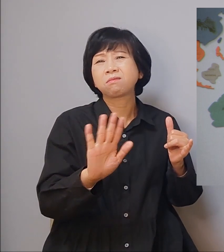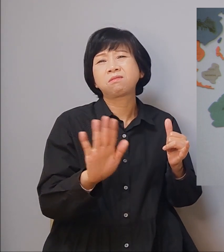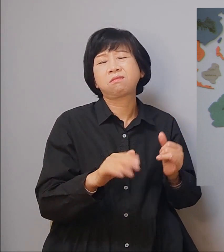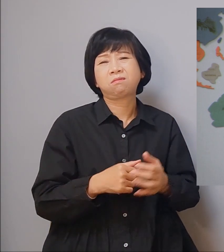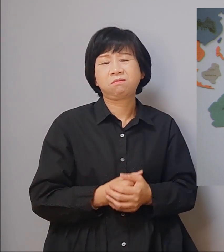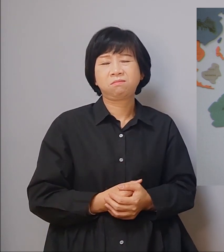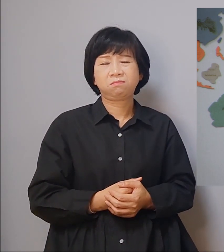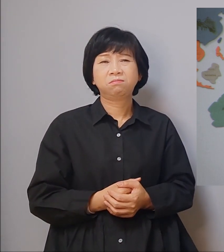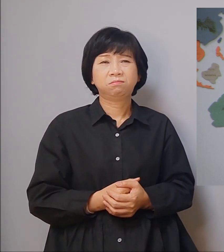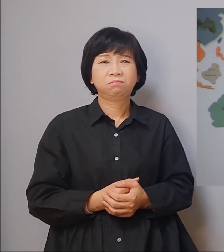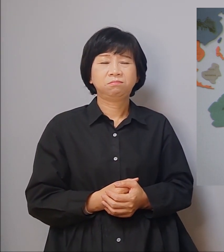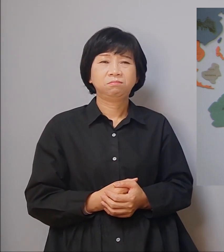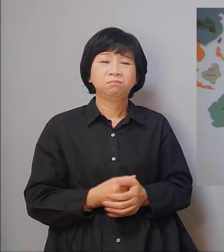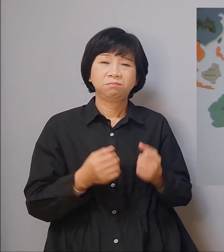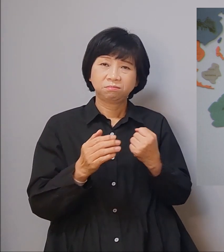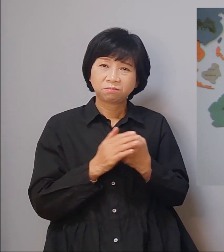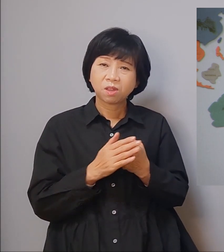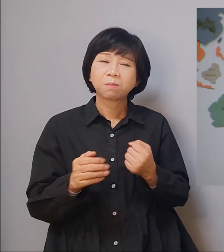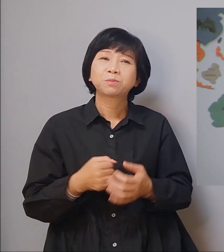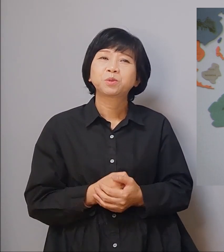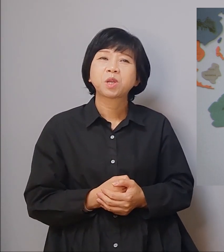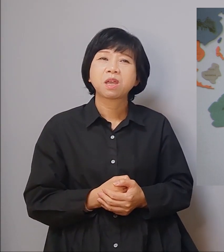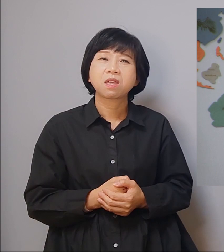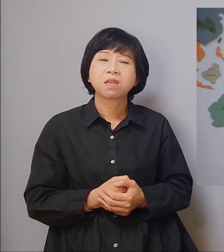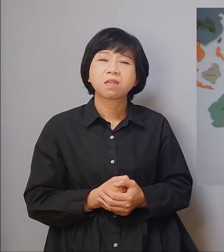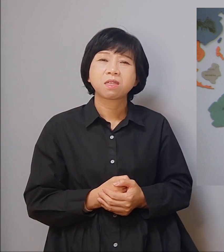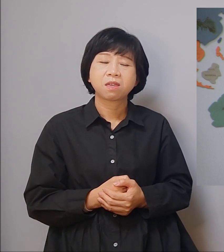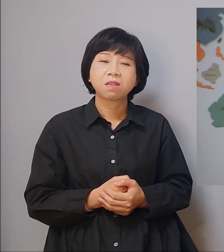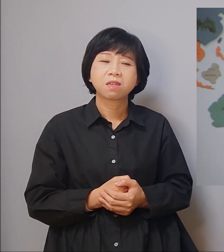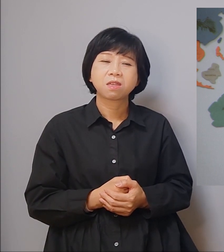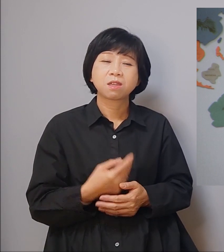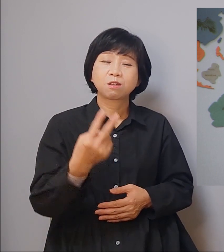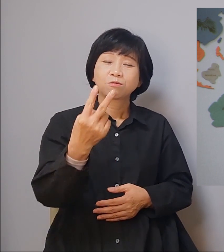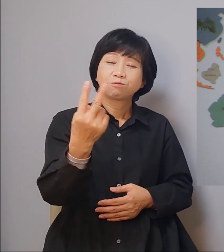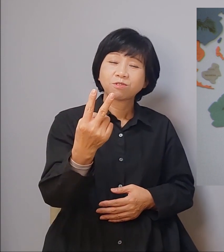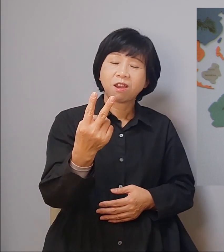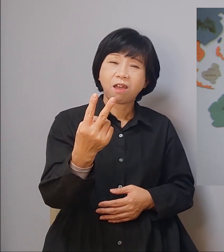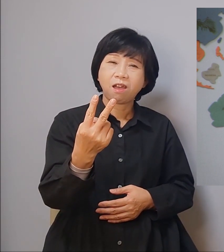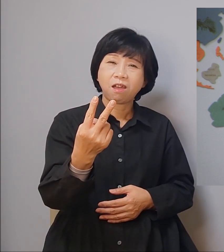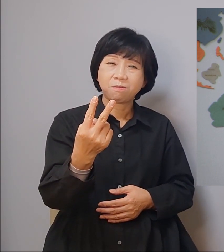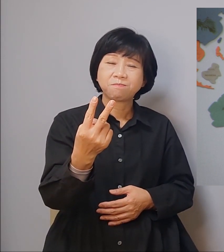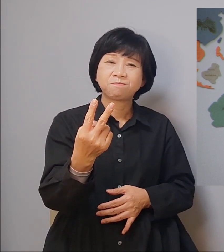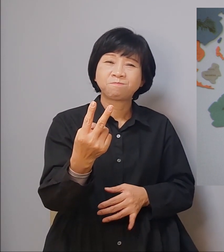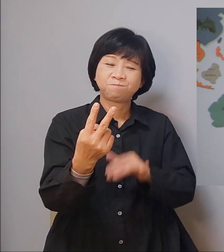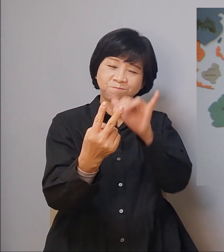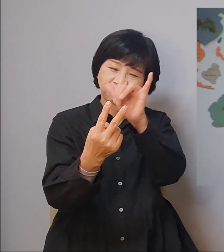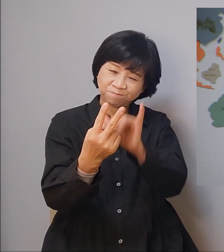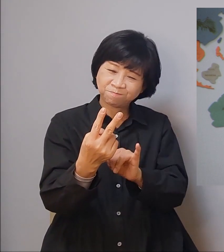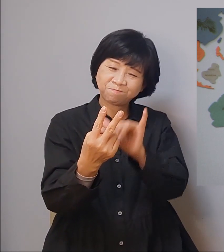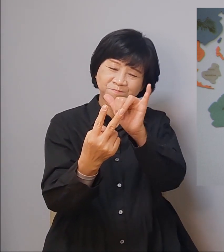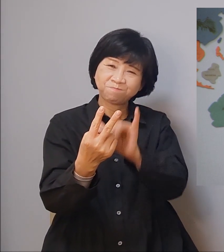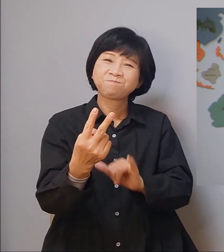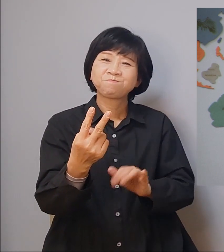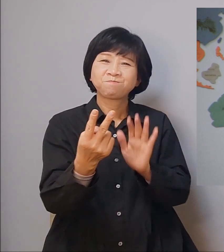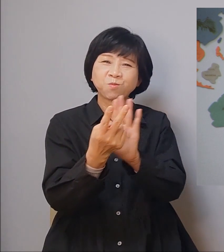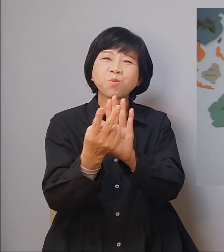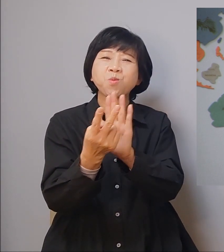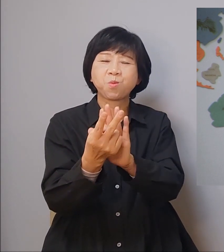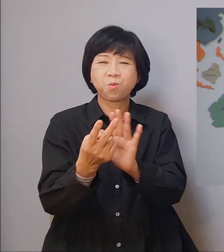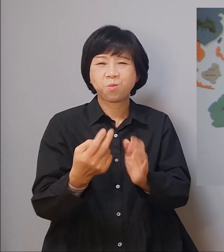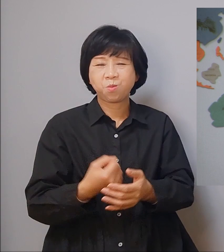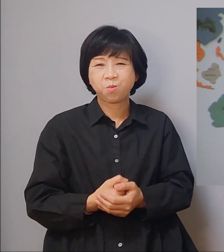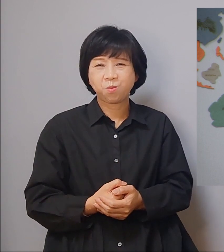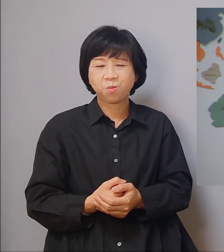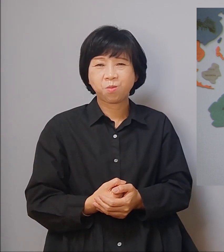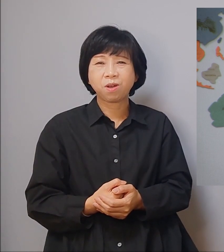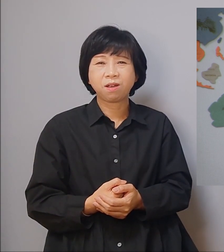아니었어요. 그렇기 때문에 그들을 섬길 수 있는 겁니다. 요셉이 그들을 도와준 것은요,